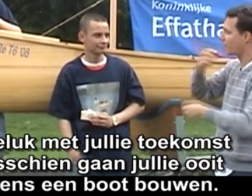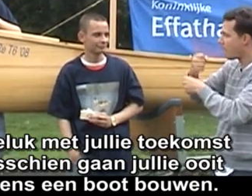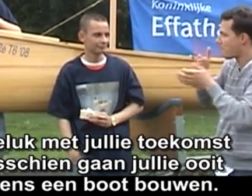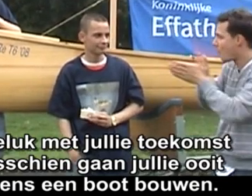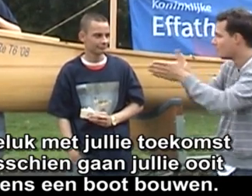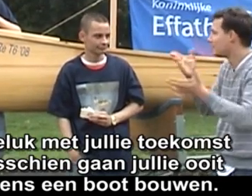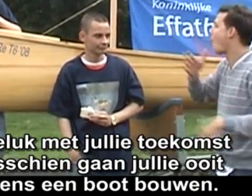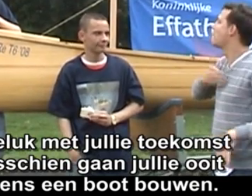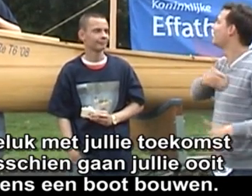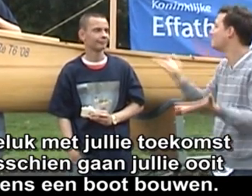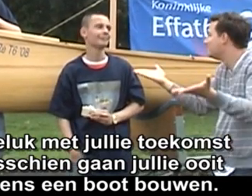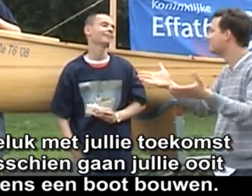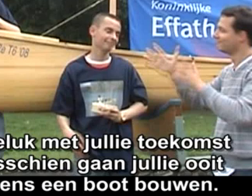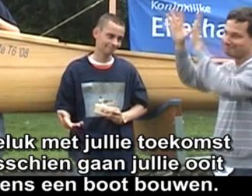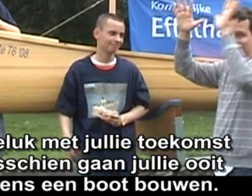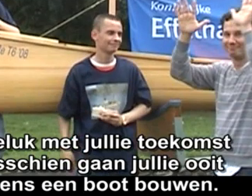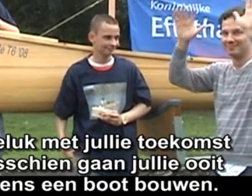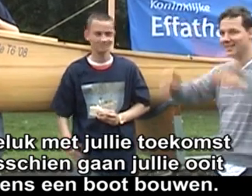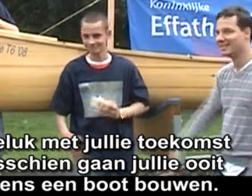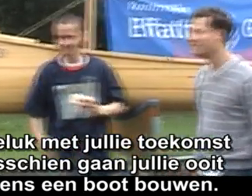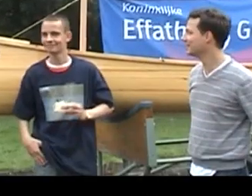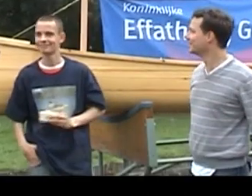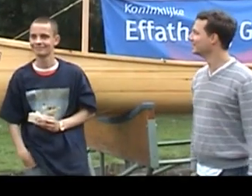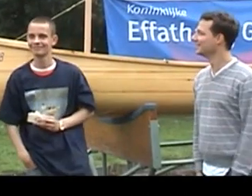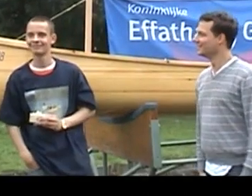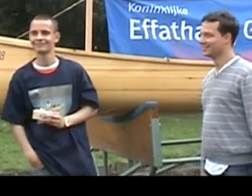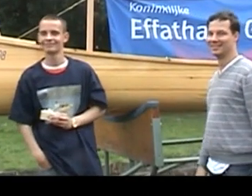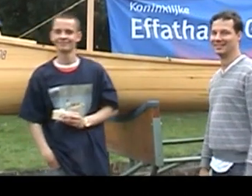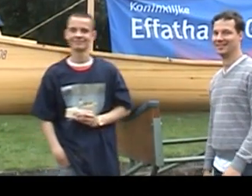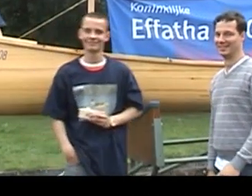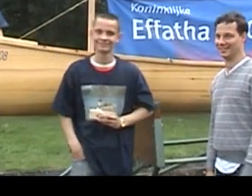veel geluk met je eigen, verder met je toekomst. En misschien ga je ooit nog eens een boot bouwen.